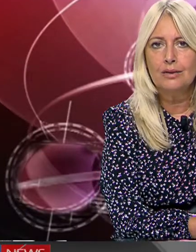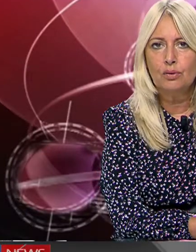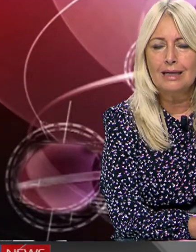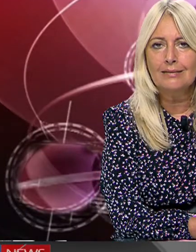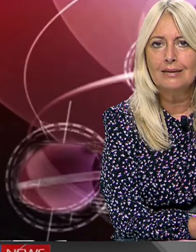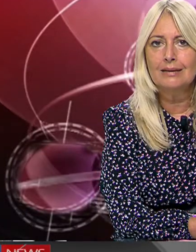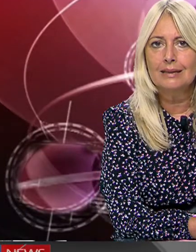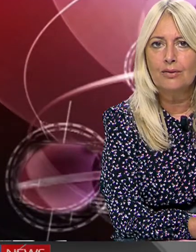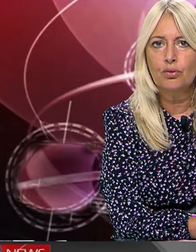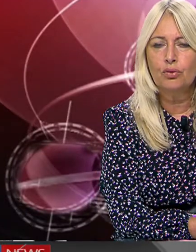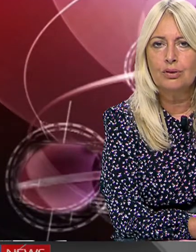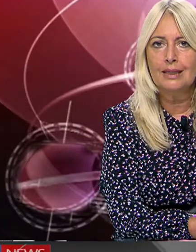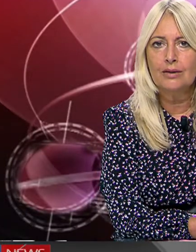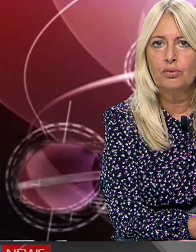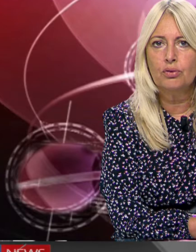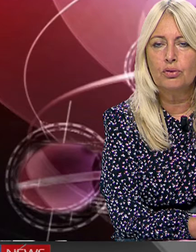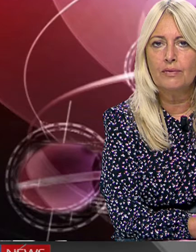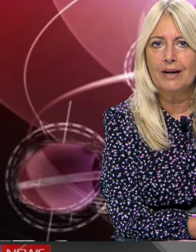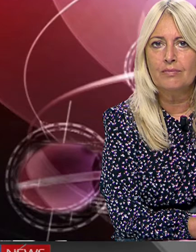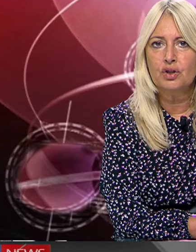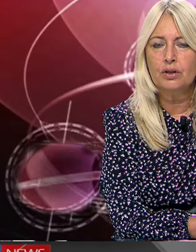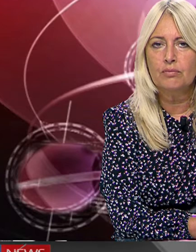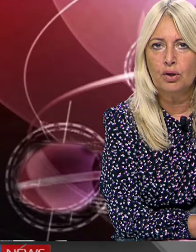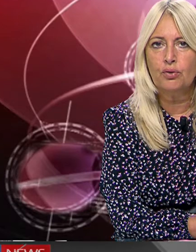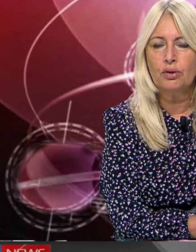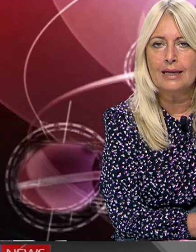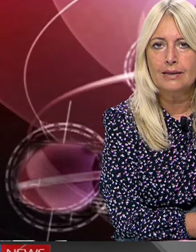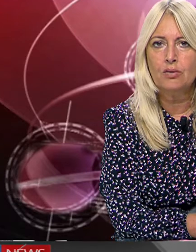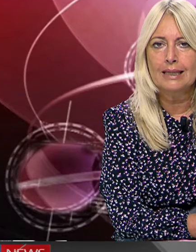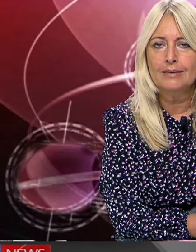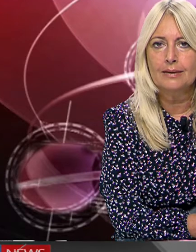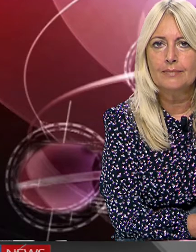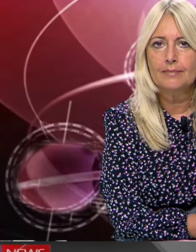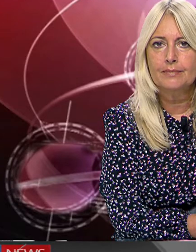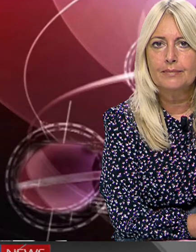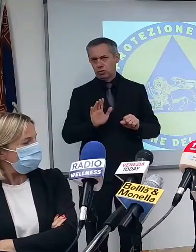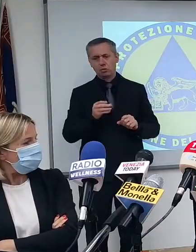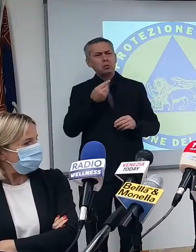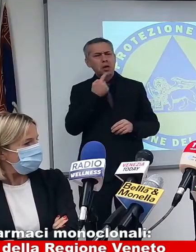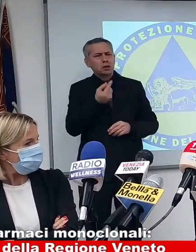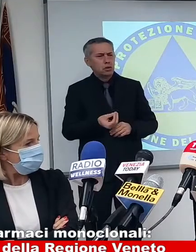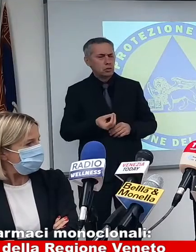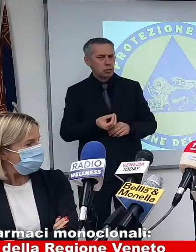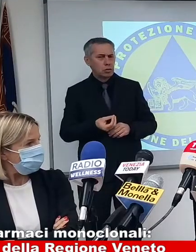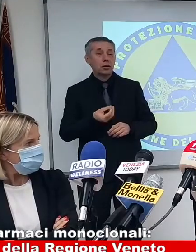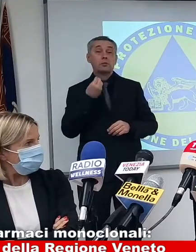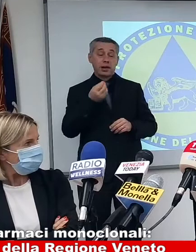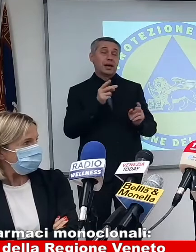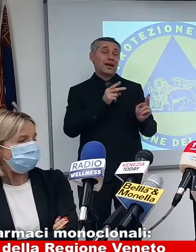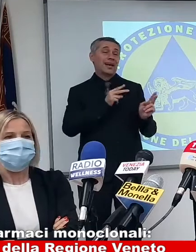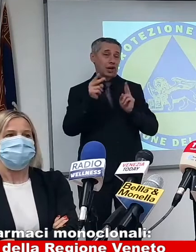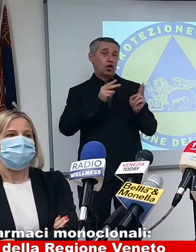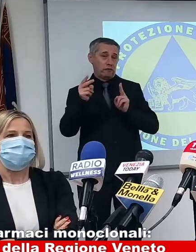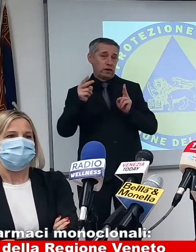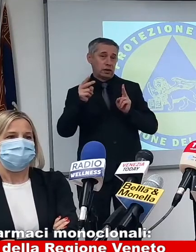dei risultati che si stanno ottenendo con i farmaci monoclonali. Ascoltate. I ricoveri